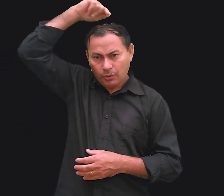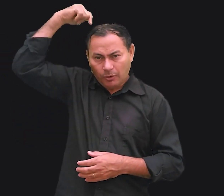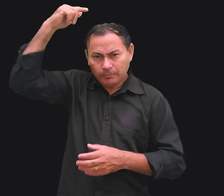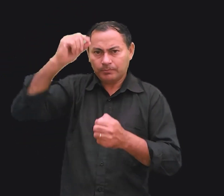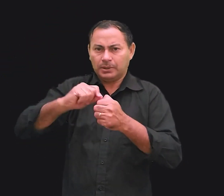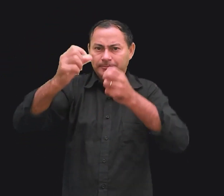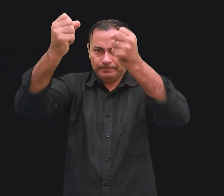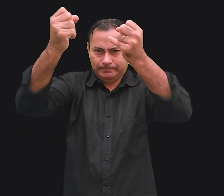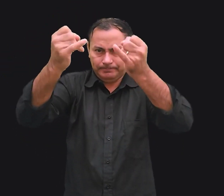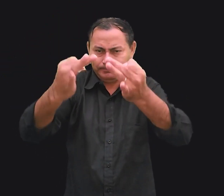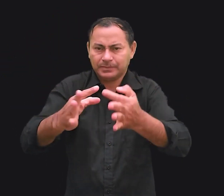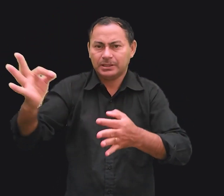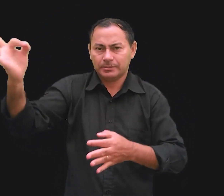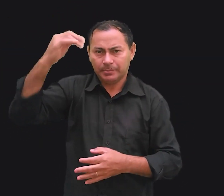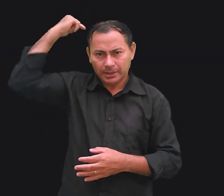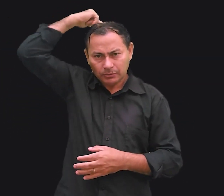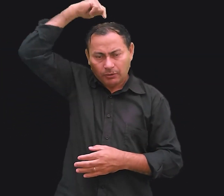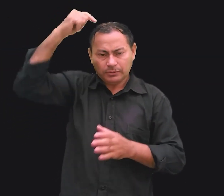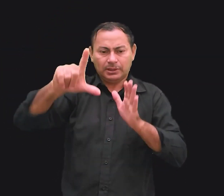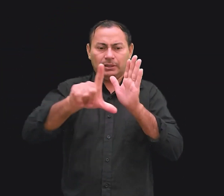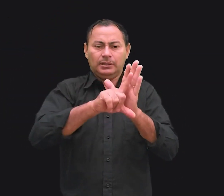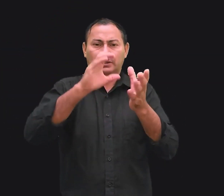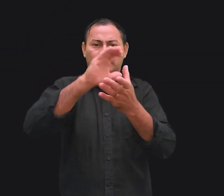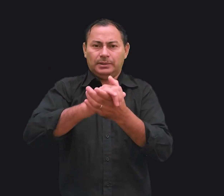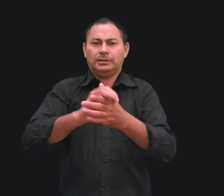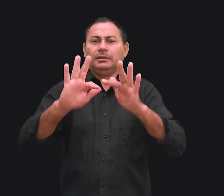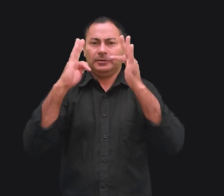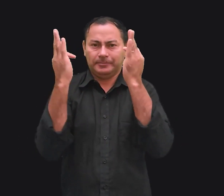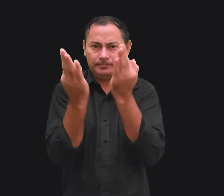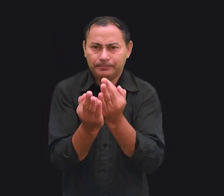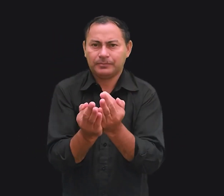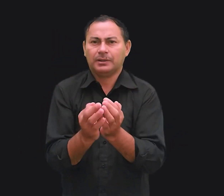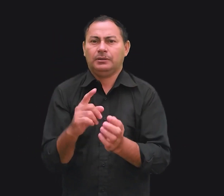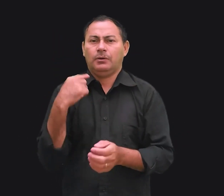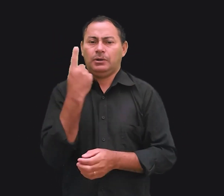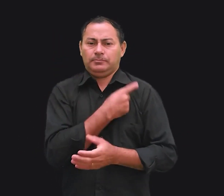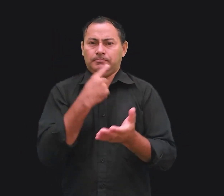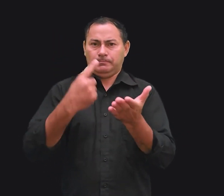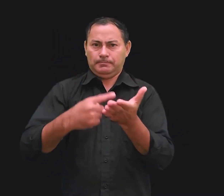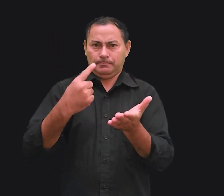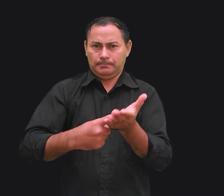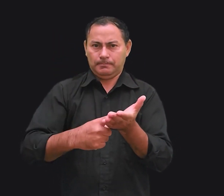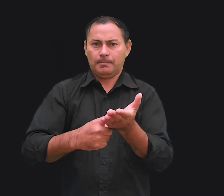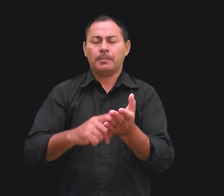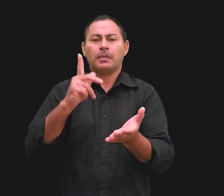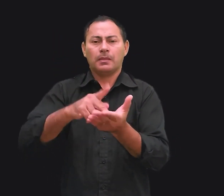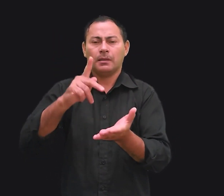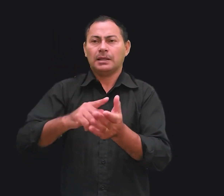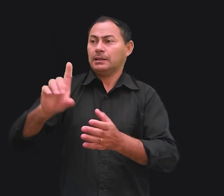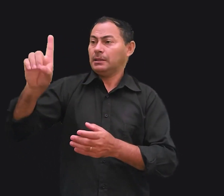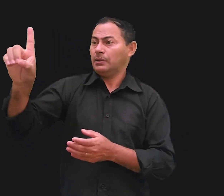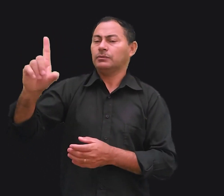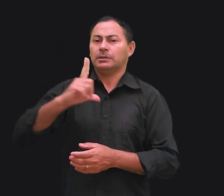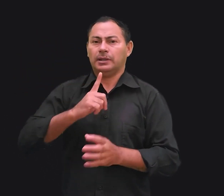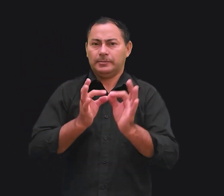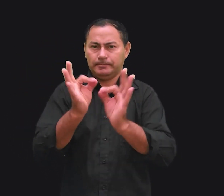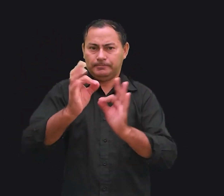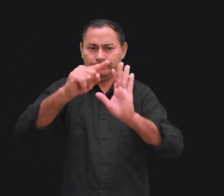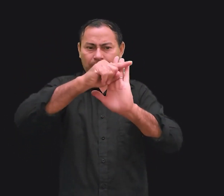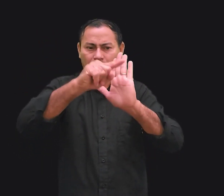espirituais, fazendo essa abordagem espiritual da lei do casamento e da família, estamos comprometidos com o fato de Deus ter